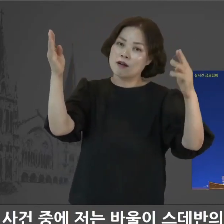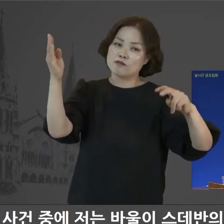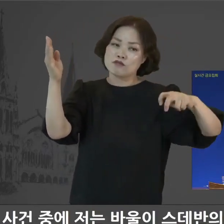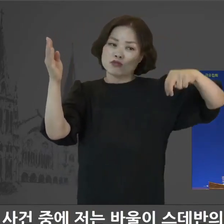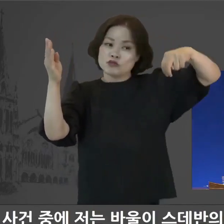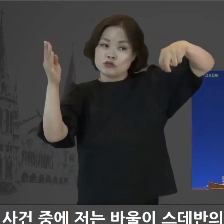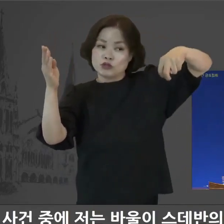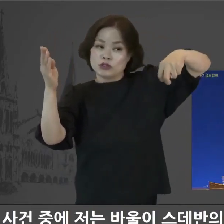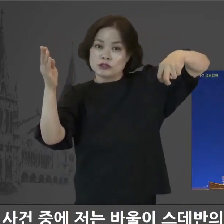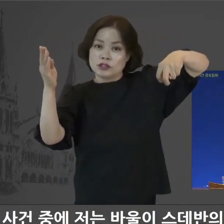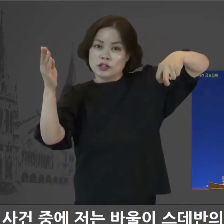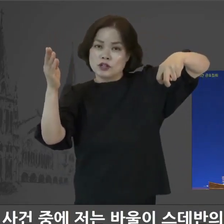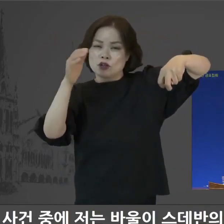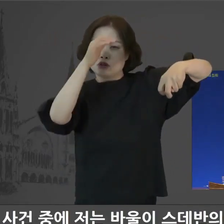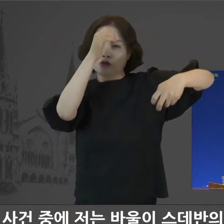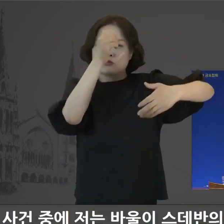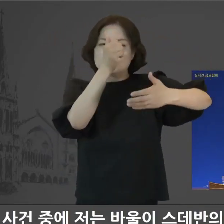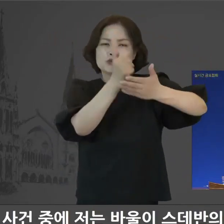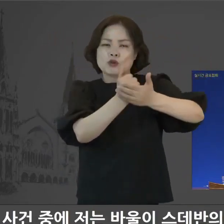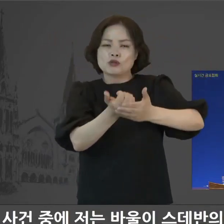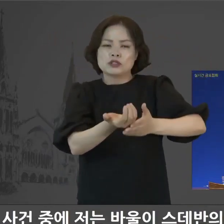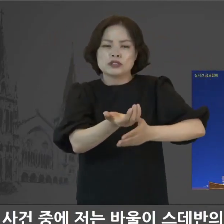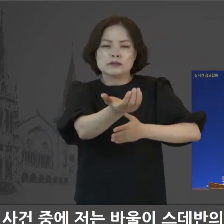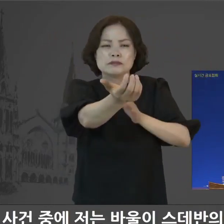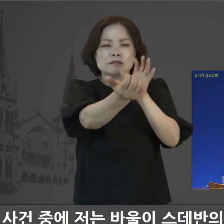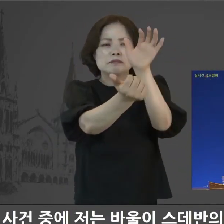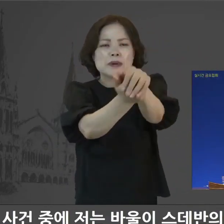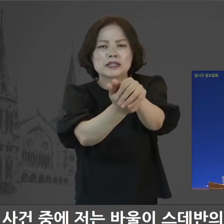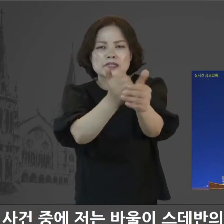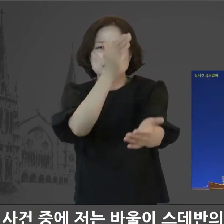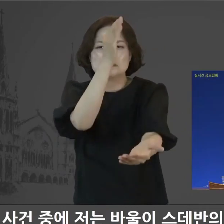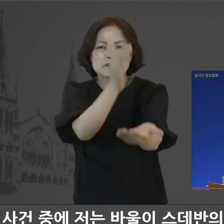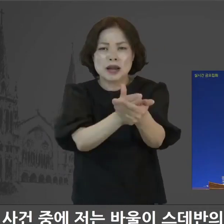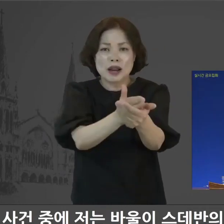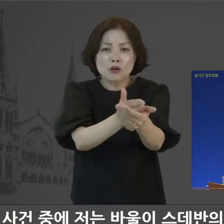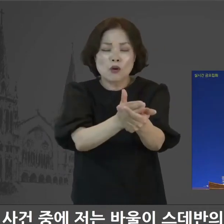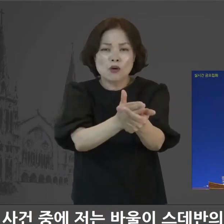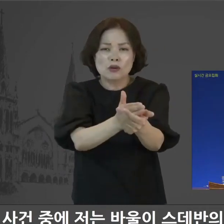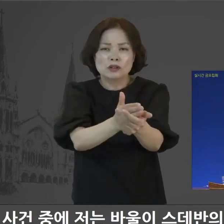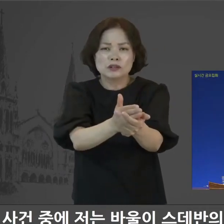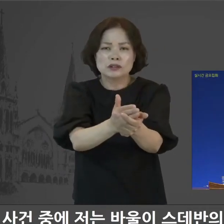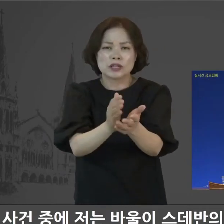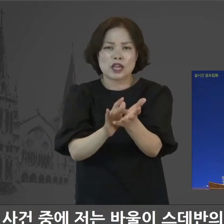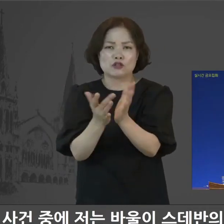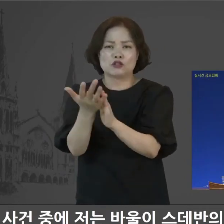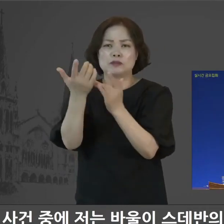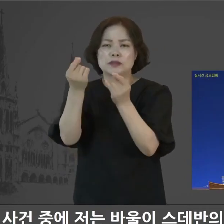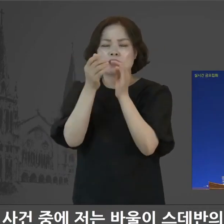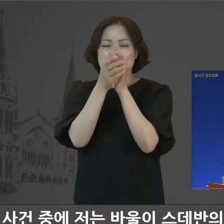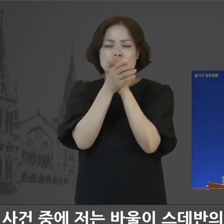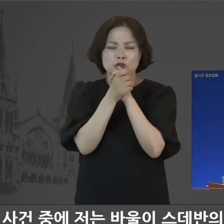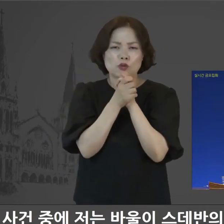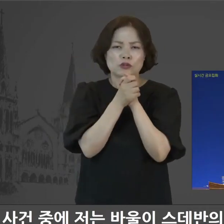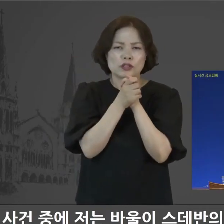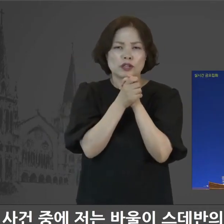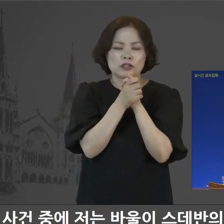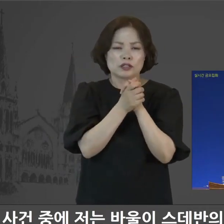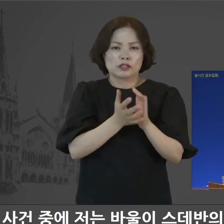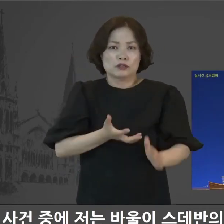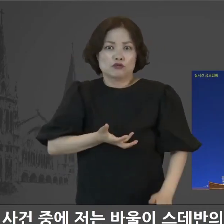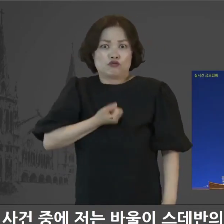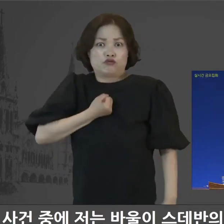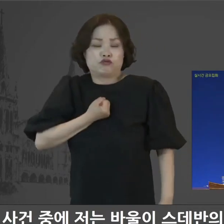꿇어서 죄를 돌리지 말아달라고 예수님처럼 기도했던 그 기도의